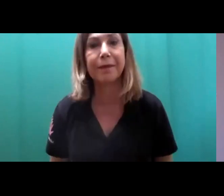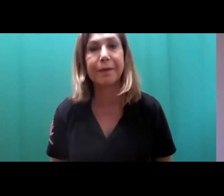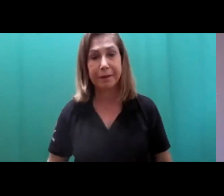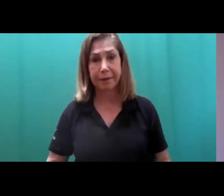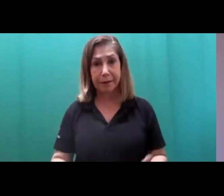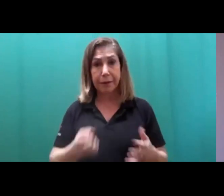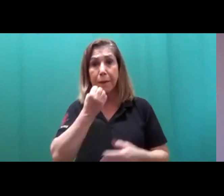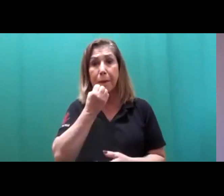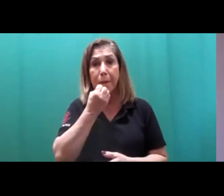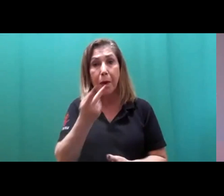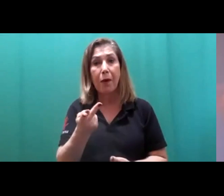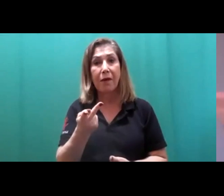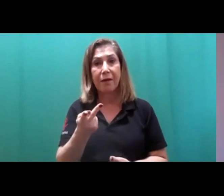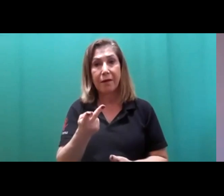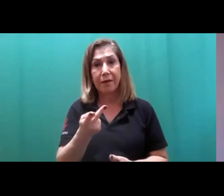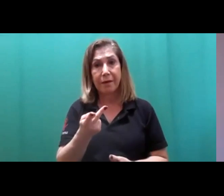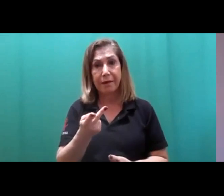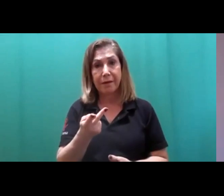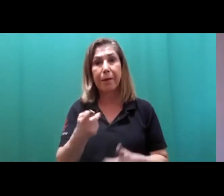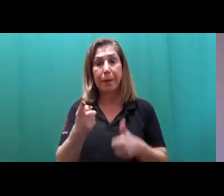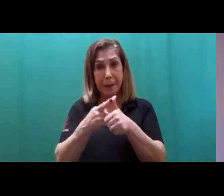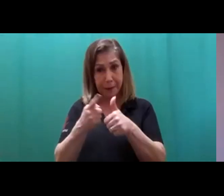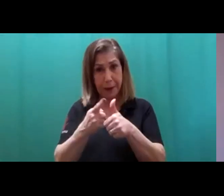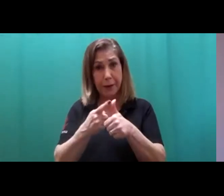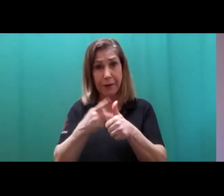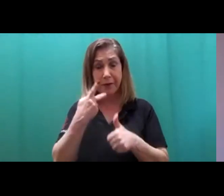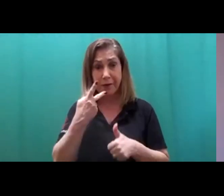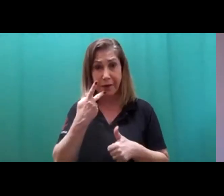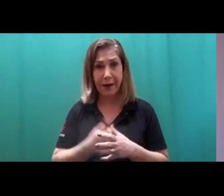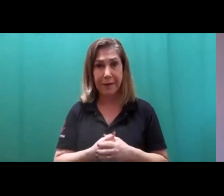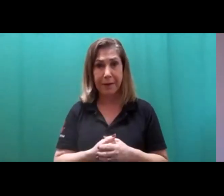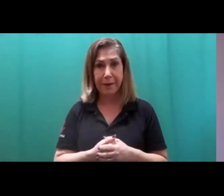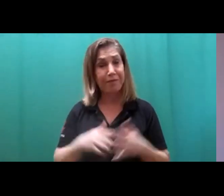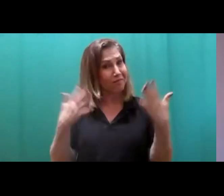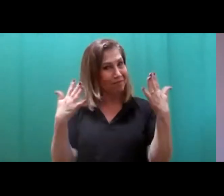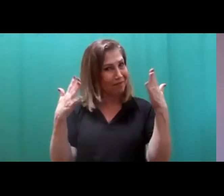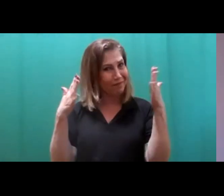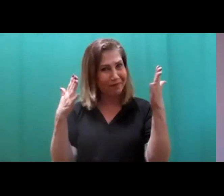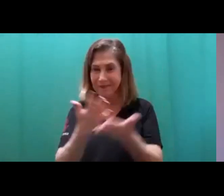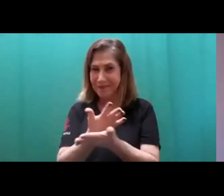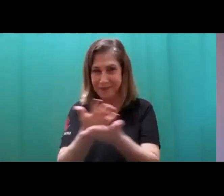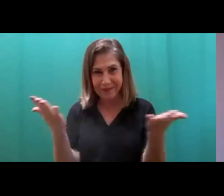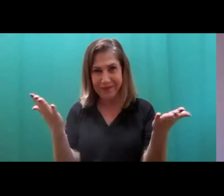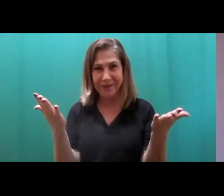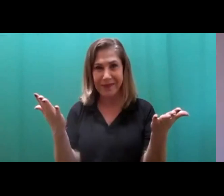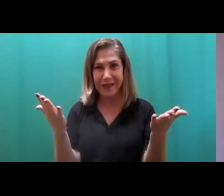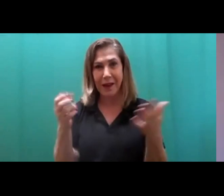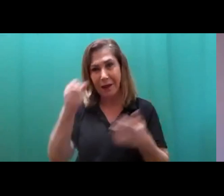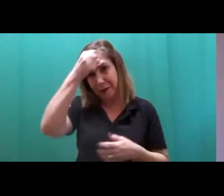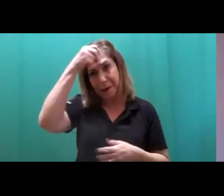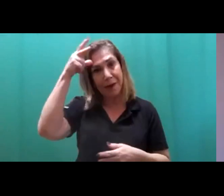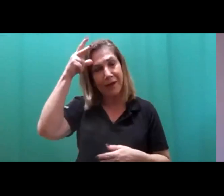Vou falar de um... primeiro, também tenho que parabenizar a Prefeitura do